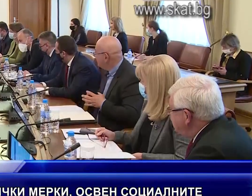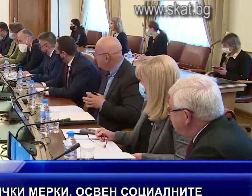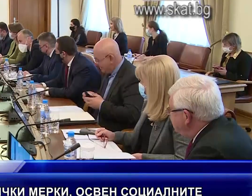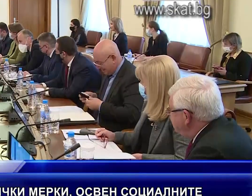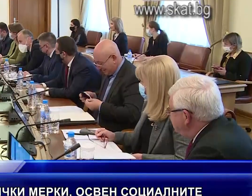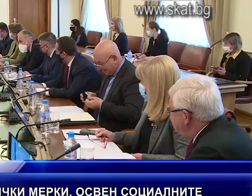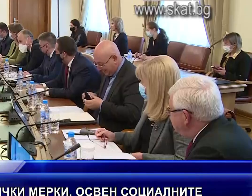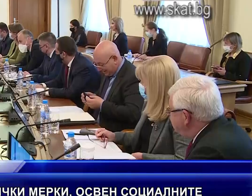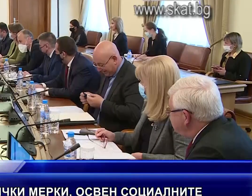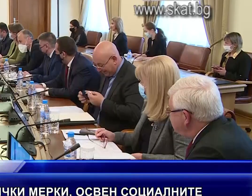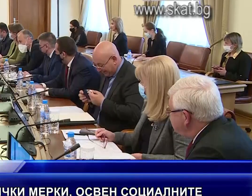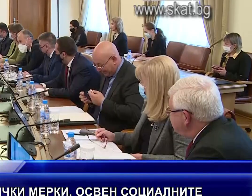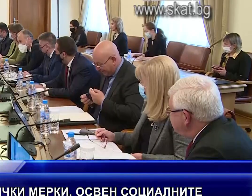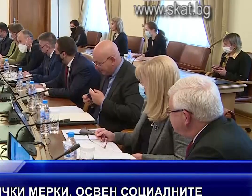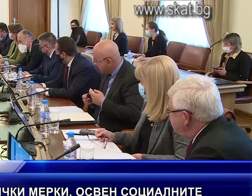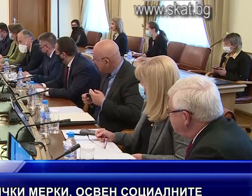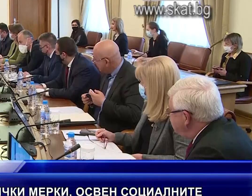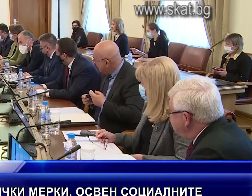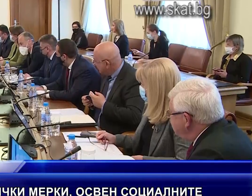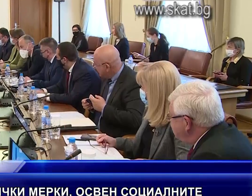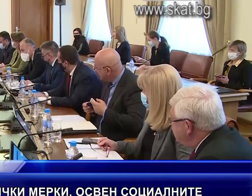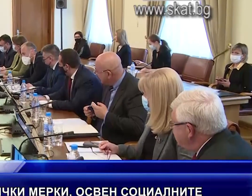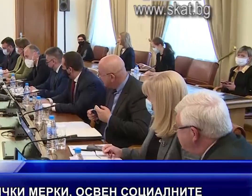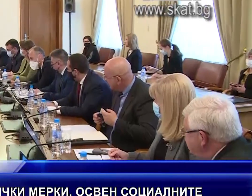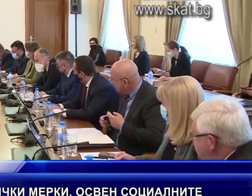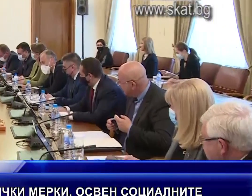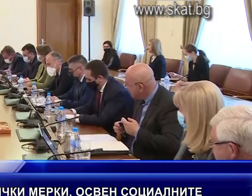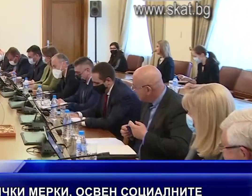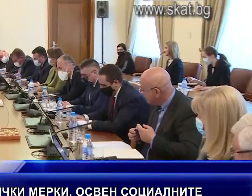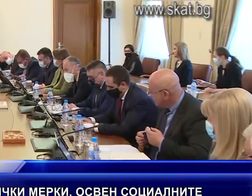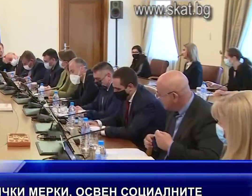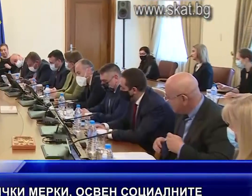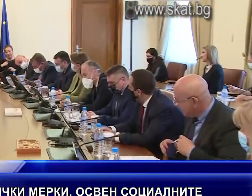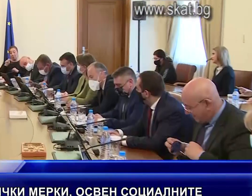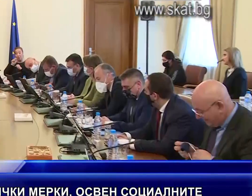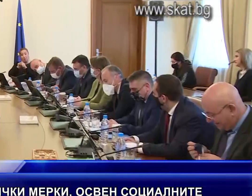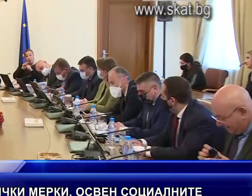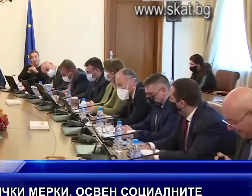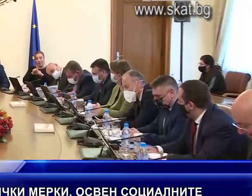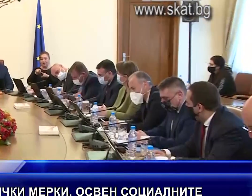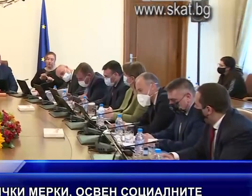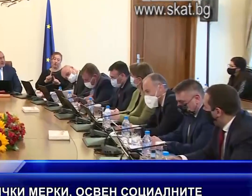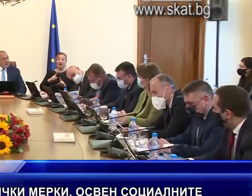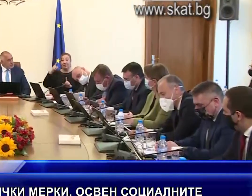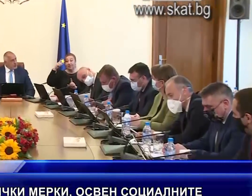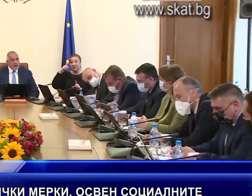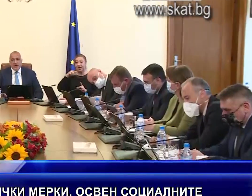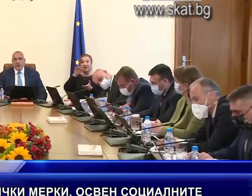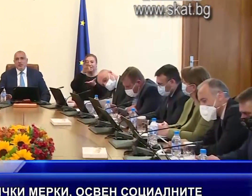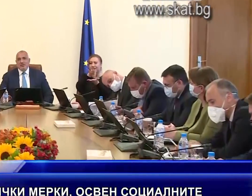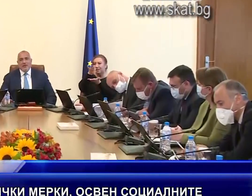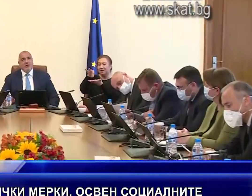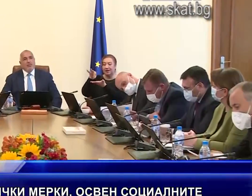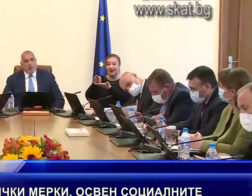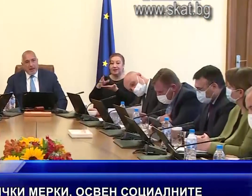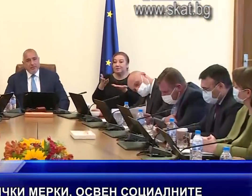братко мой, отиваш и поправяш тези недомислици. Защото всеки ден някъде на някой човек ние